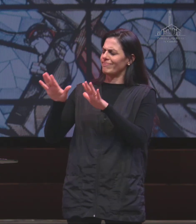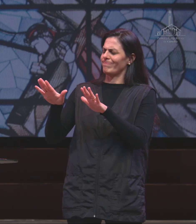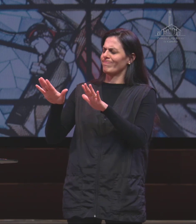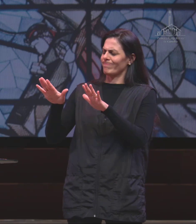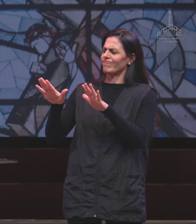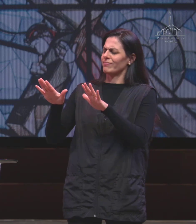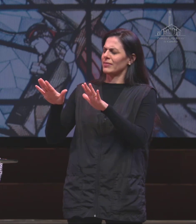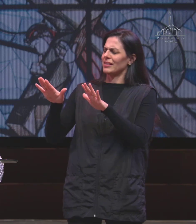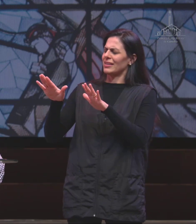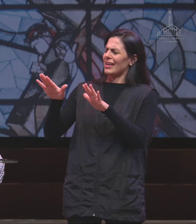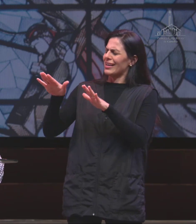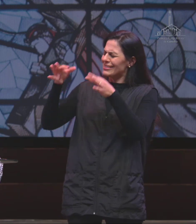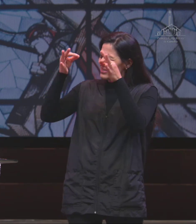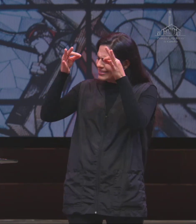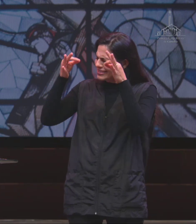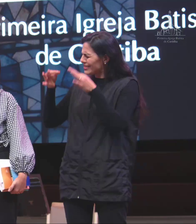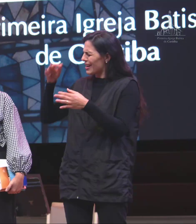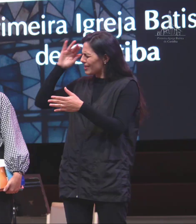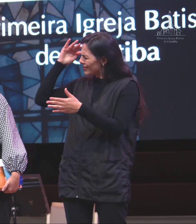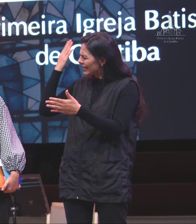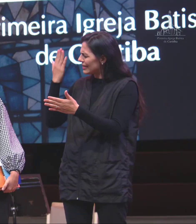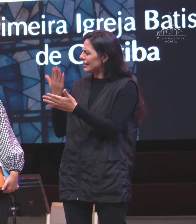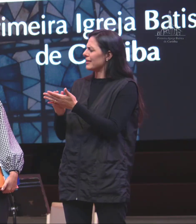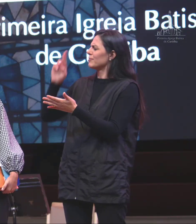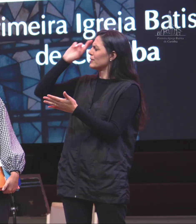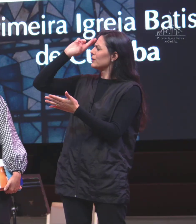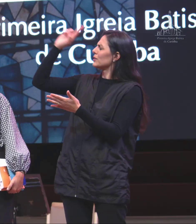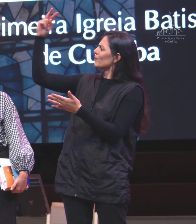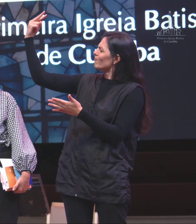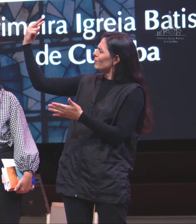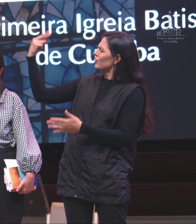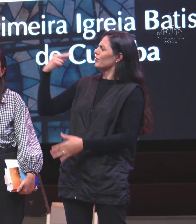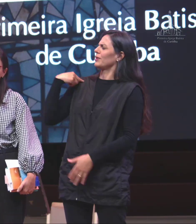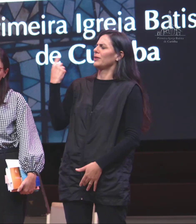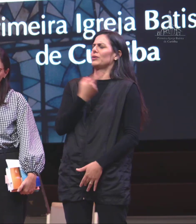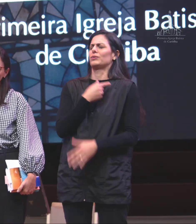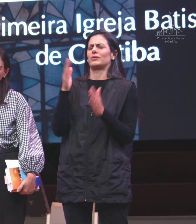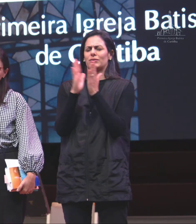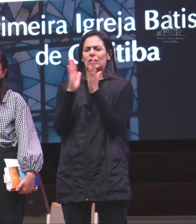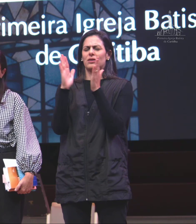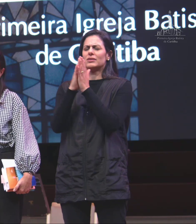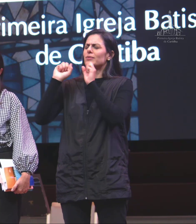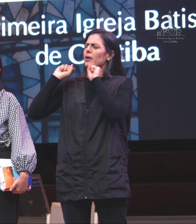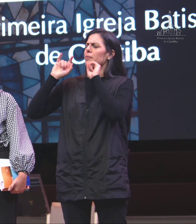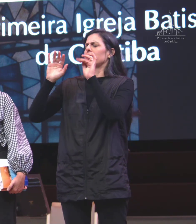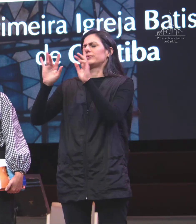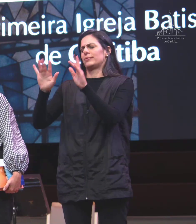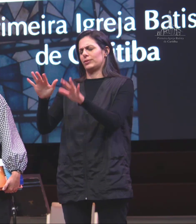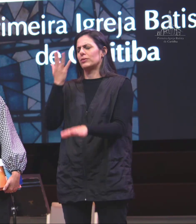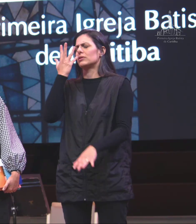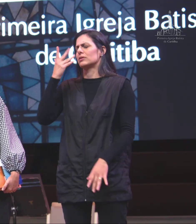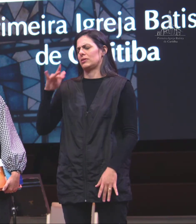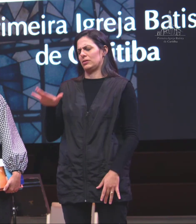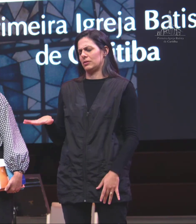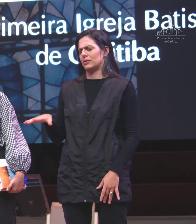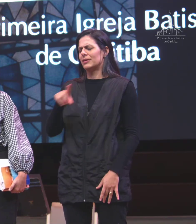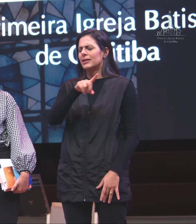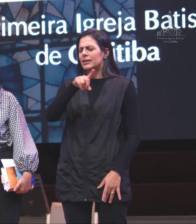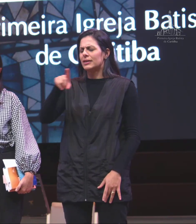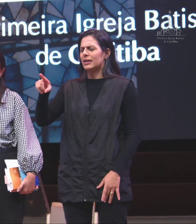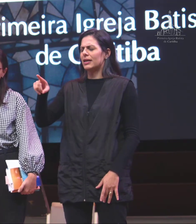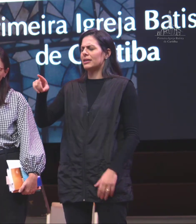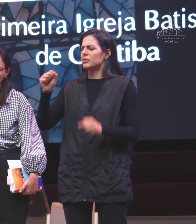na convicção, na certeza que o Senhor ouve as nossas orações e abençoa os pequenos. Que eles cresçam em